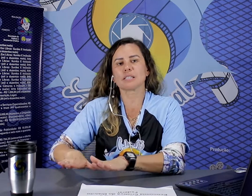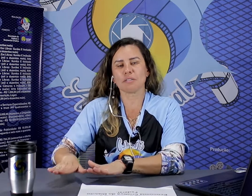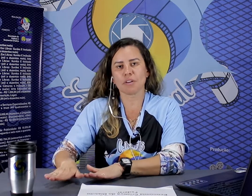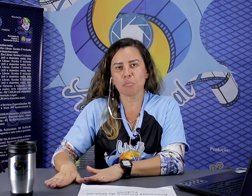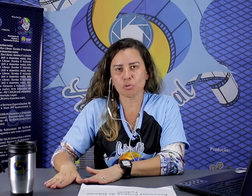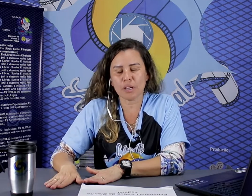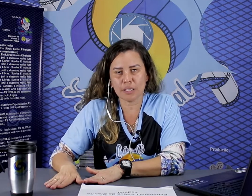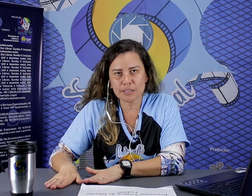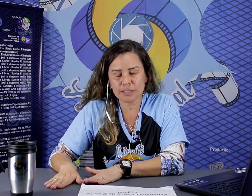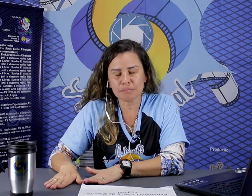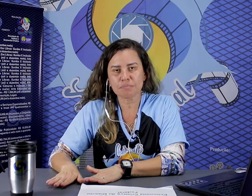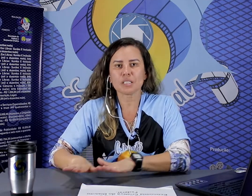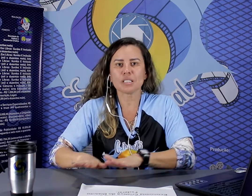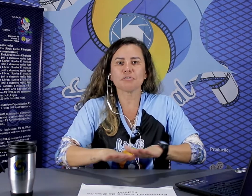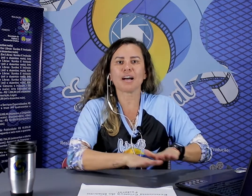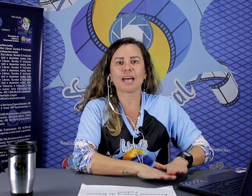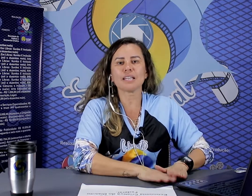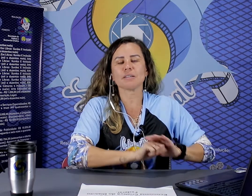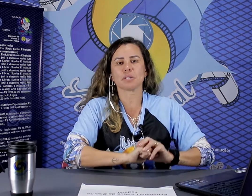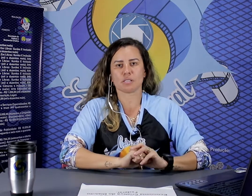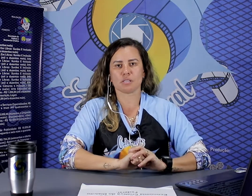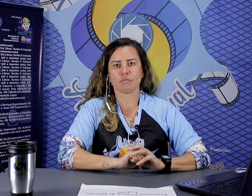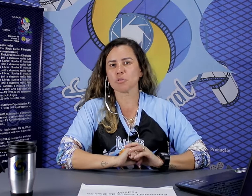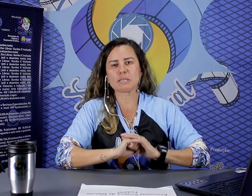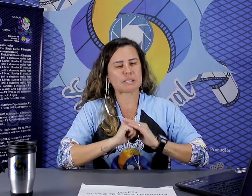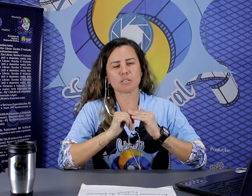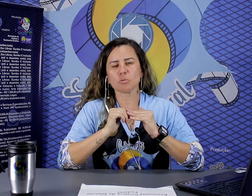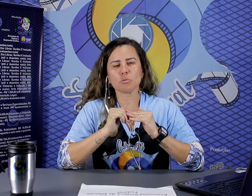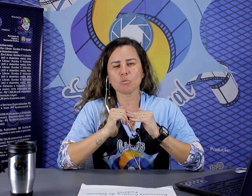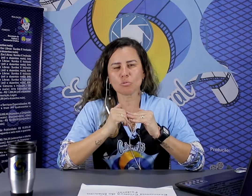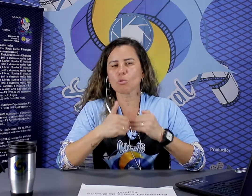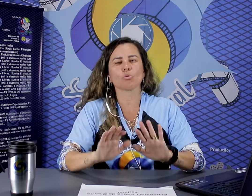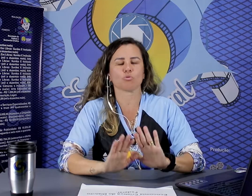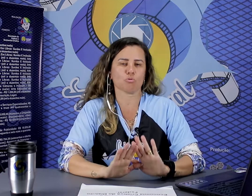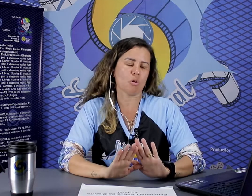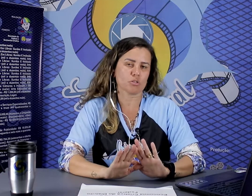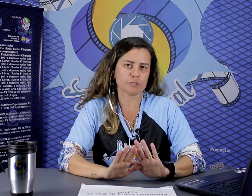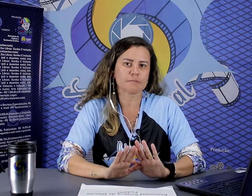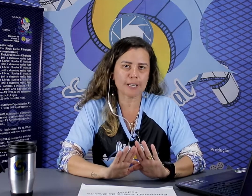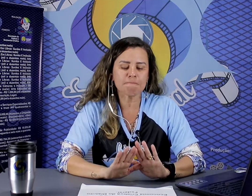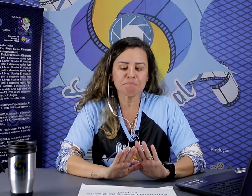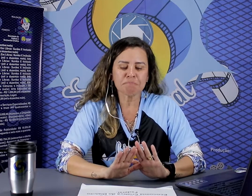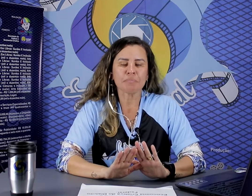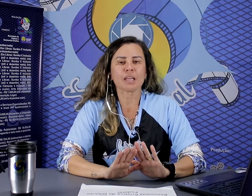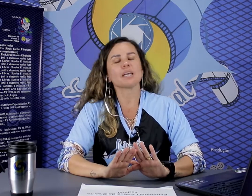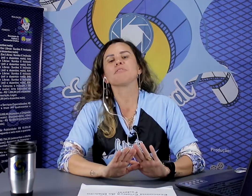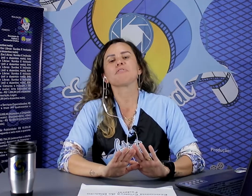em português e falar em Libras. Vamos dizer assim, no grosso modo, né? Ele fala